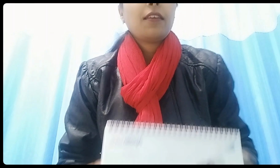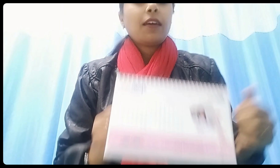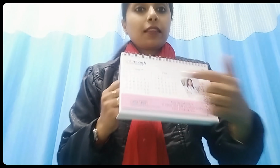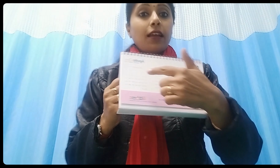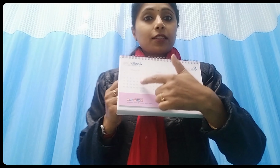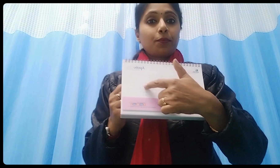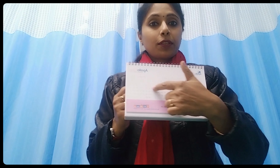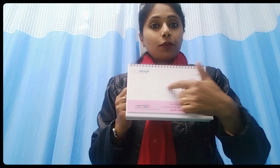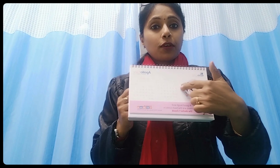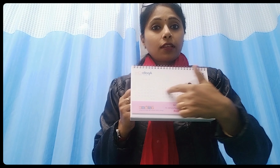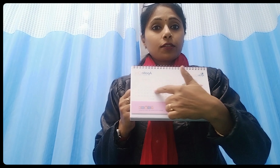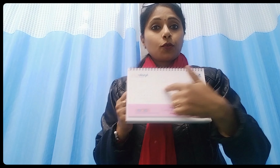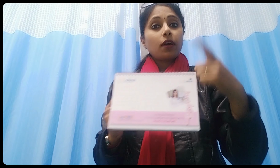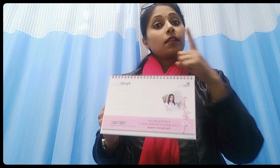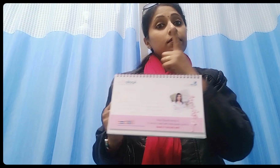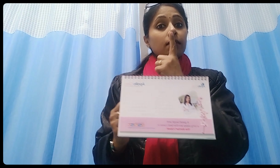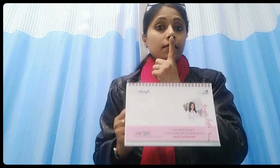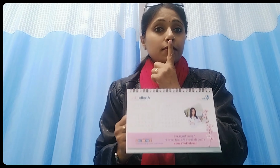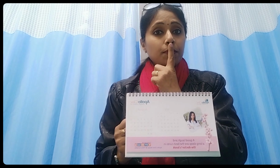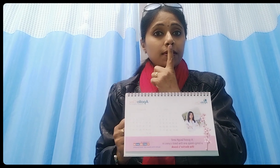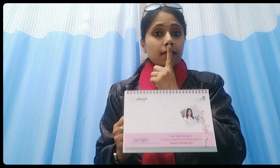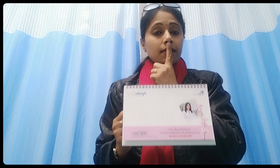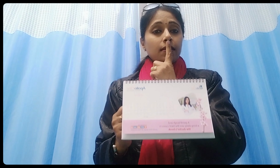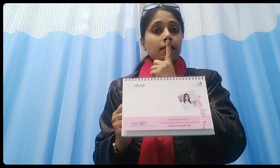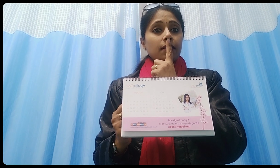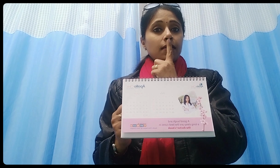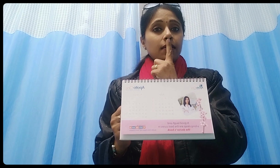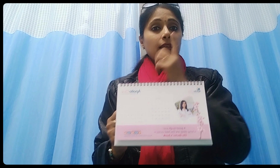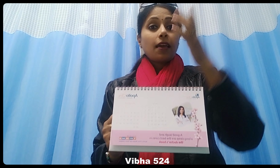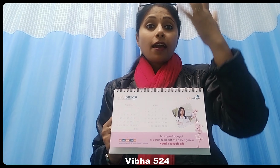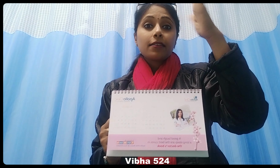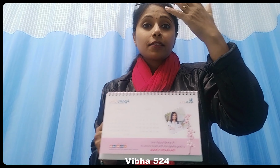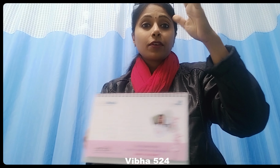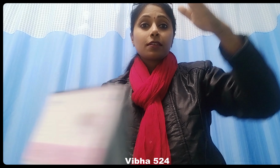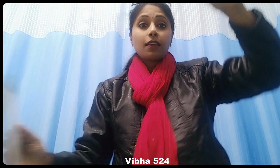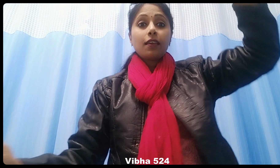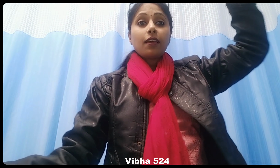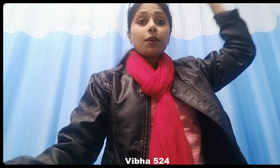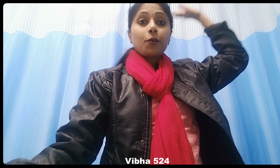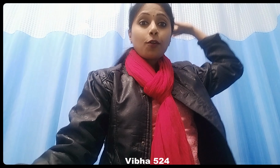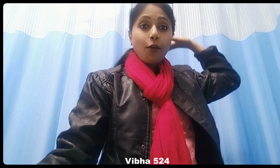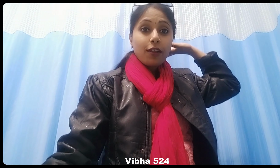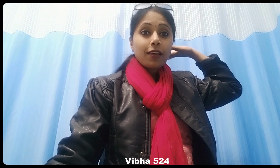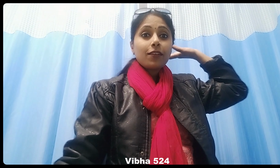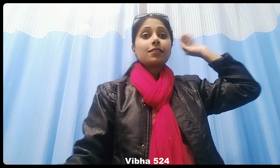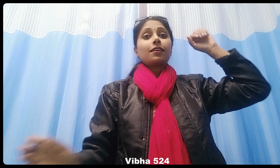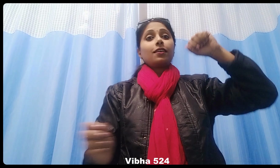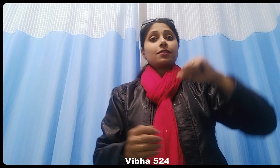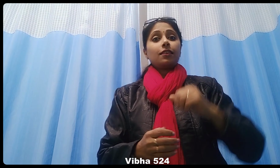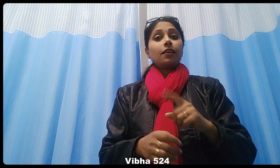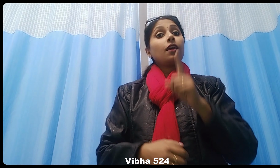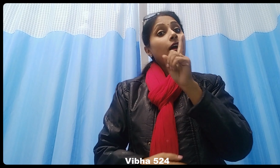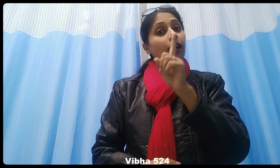अंतर आश्रम प्रतियोगिता जो आयल सीक्रेसी मेंटेन करतानी, ऐसन वैसन नहीं खे रॉ लेवल सीक्रेसी।